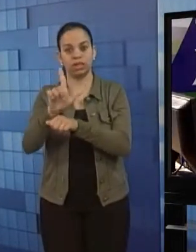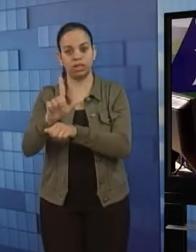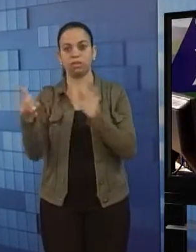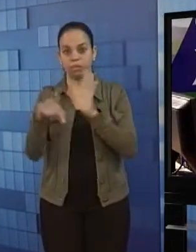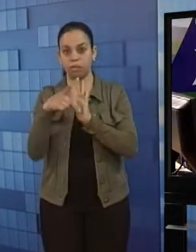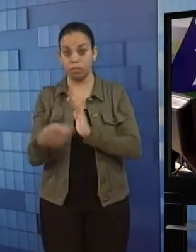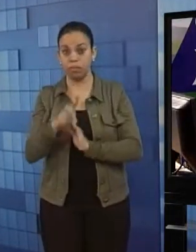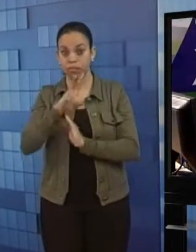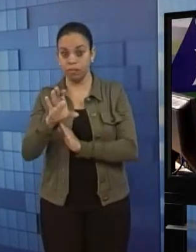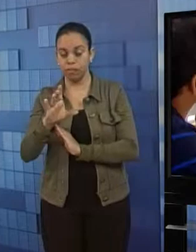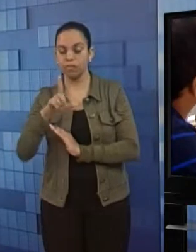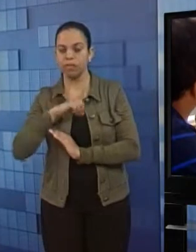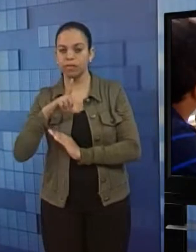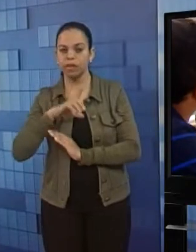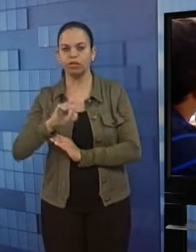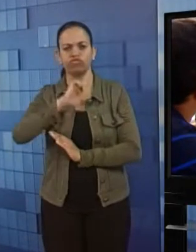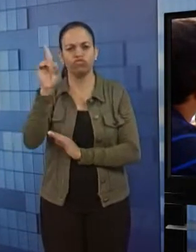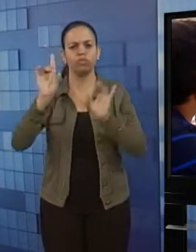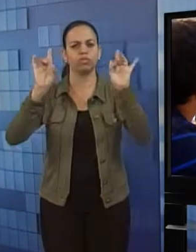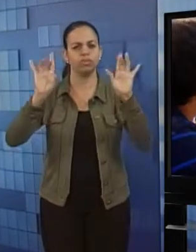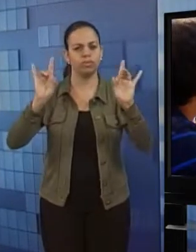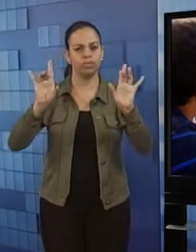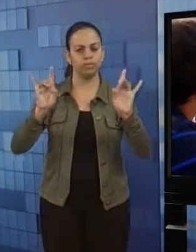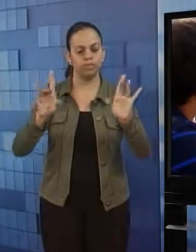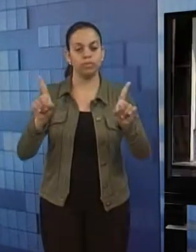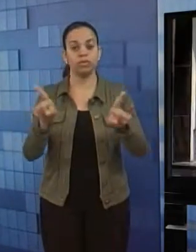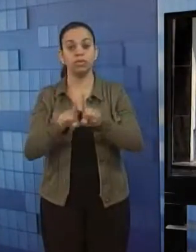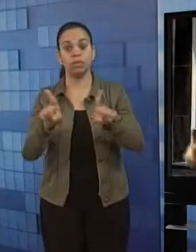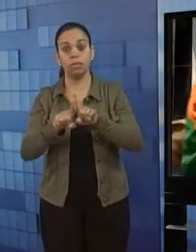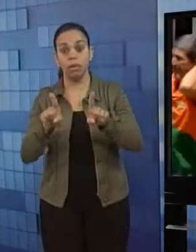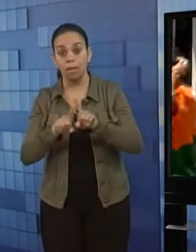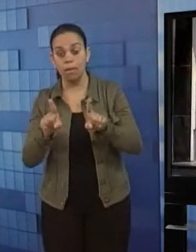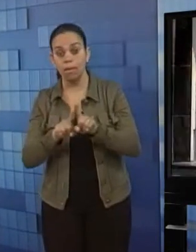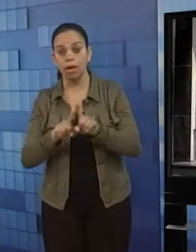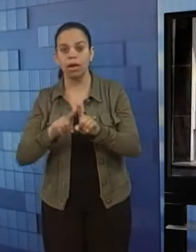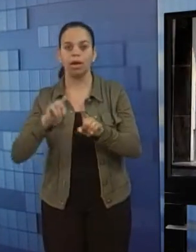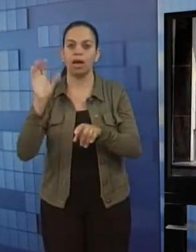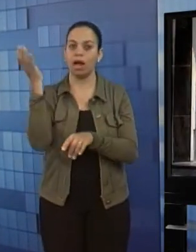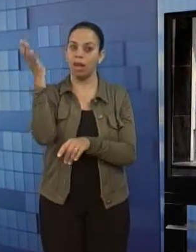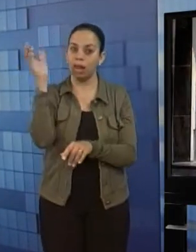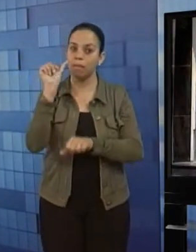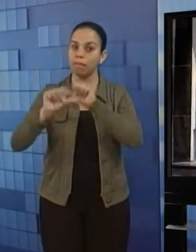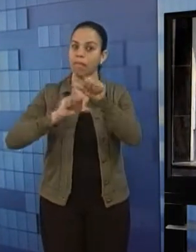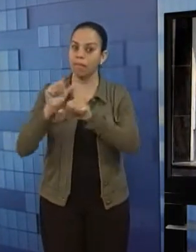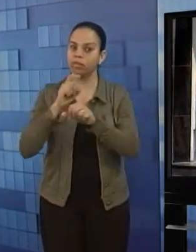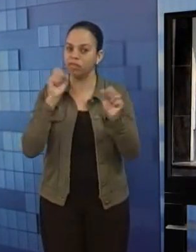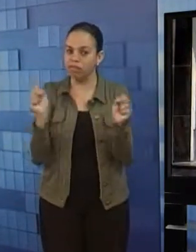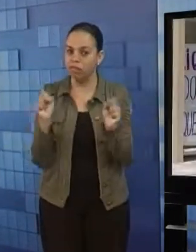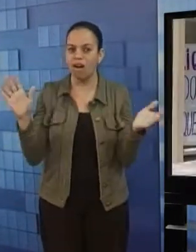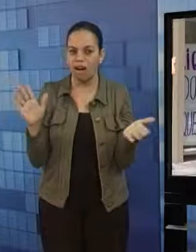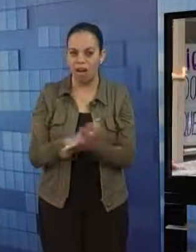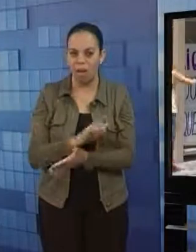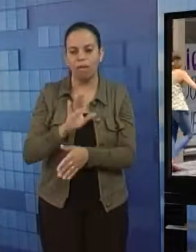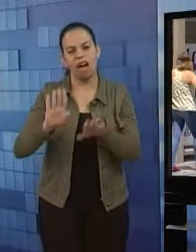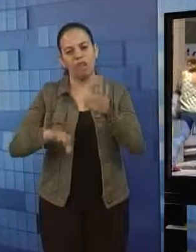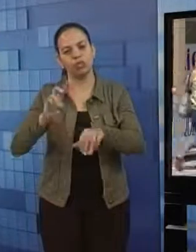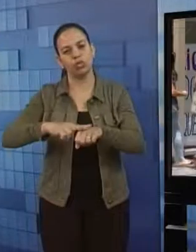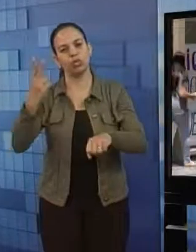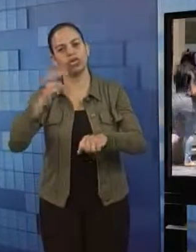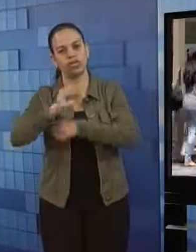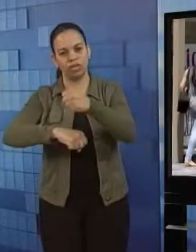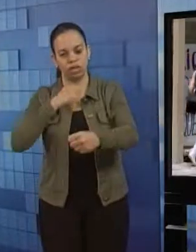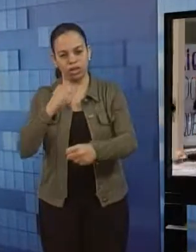CDL de Vitória da Conquista, além das datas comemorativas, as trocas de estações, geralmente feitas duas vezes ao